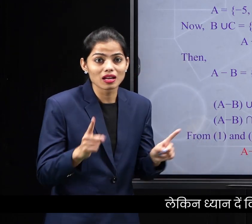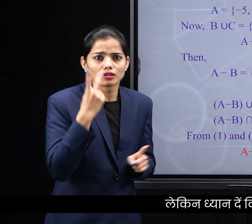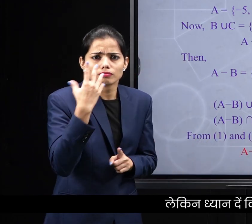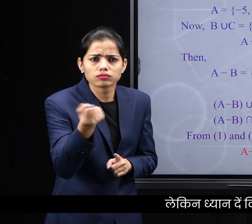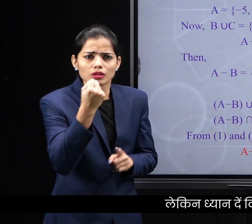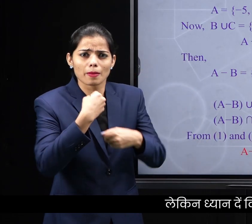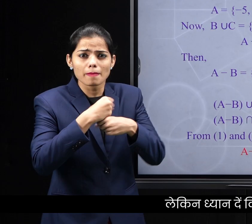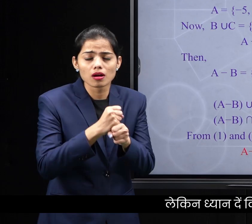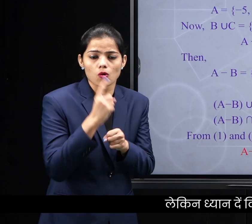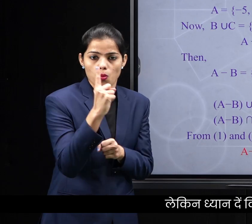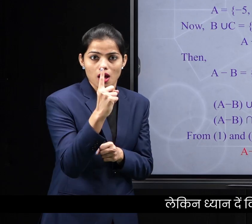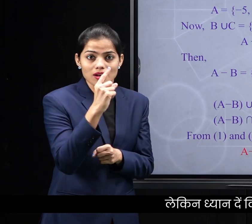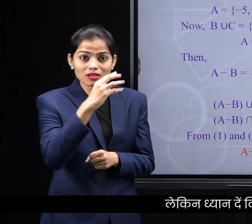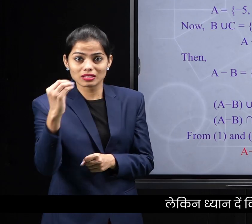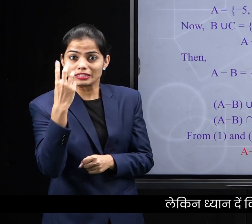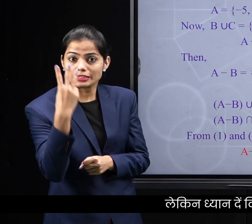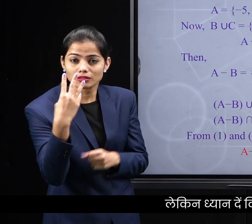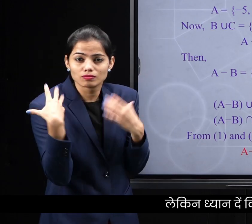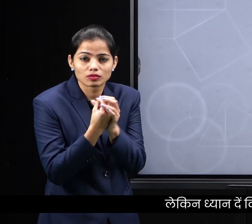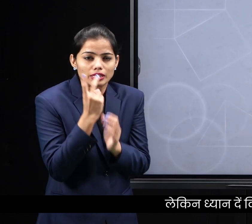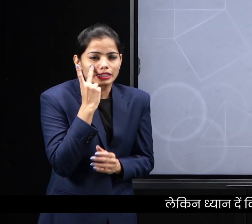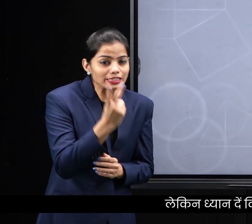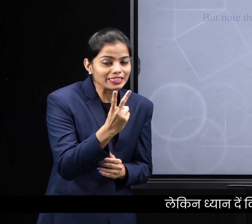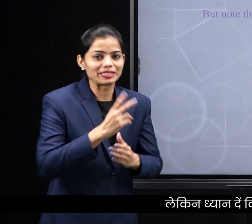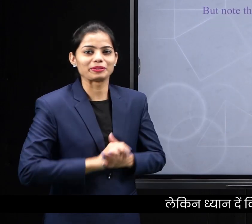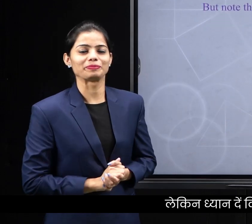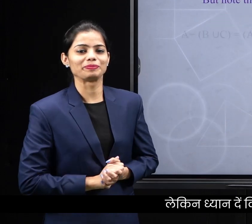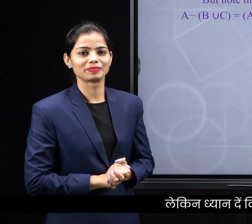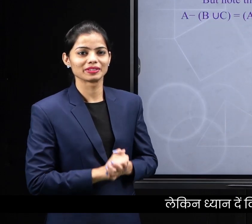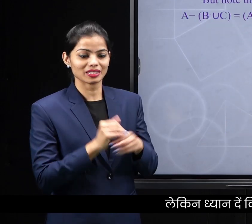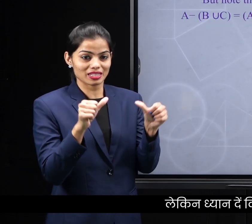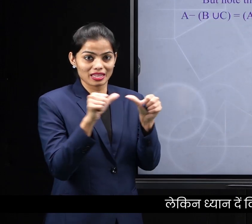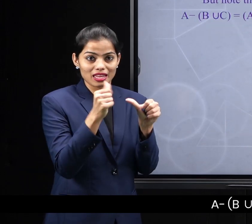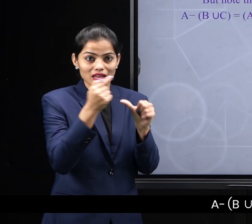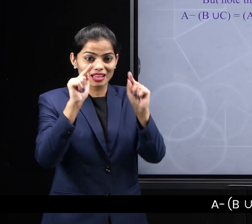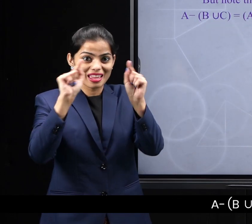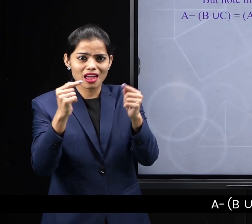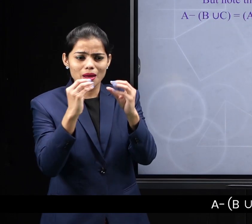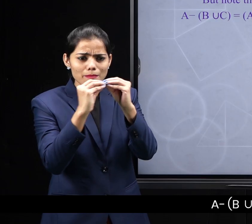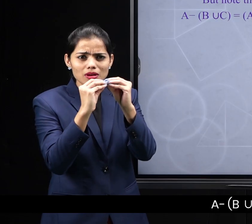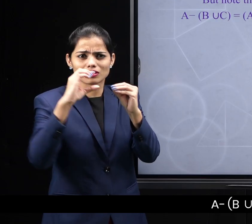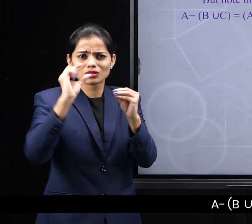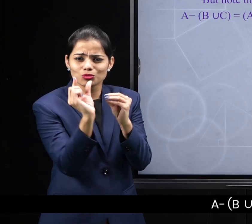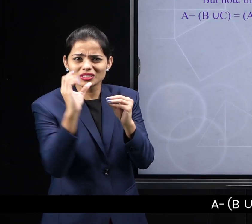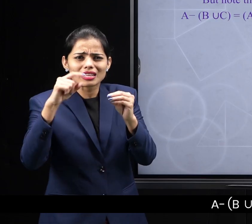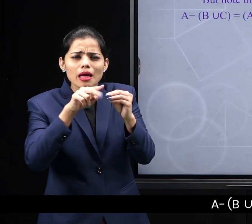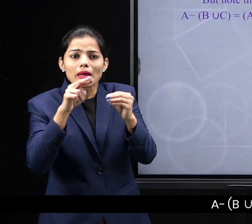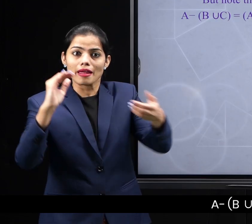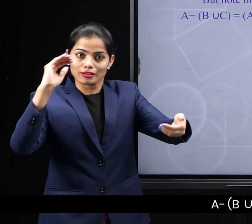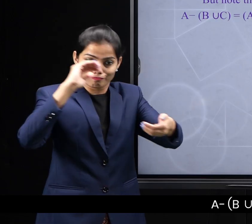लेकिन ध्यान दें कि 1 और 3 से हम देखते हैं कि A minus B union C is equals to